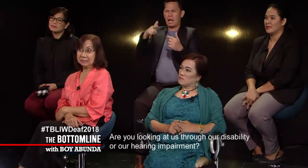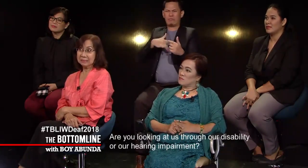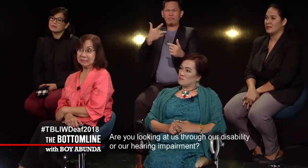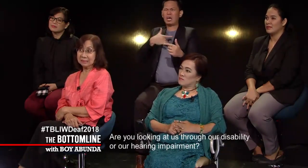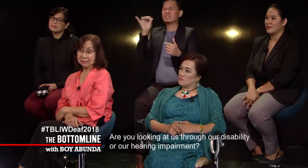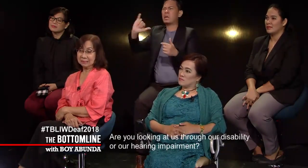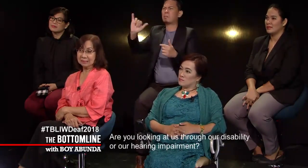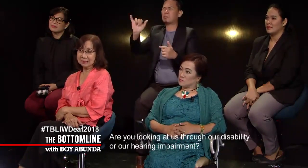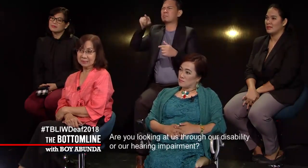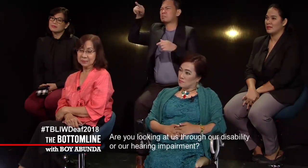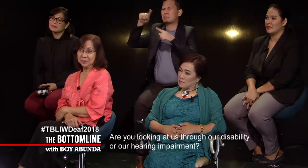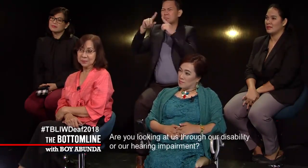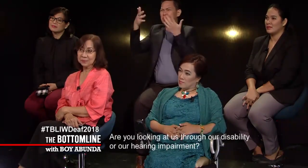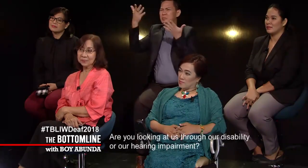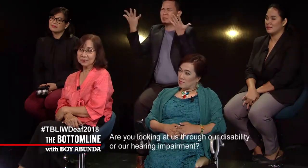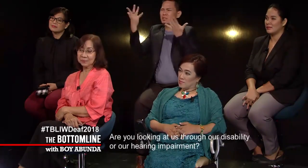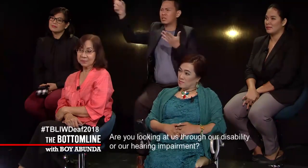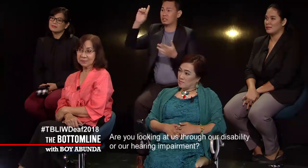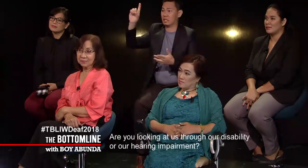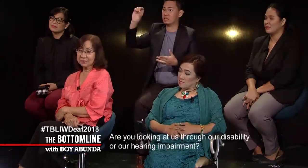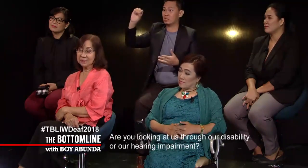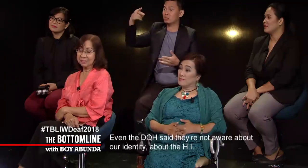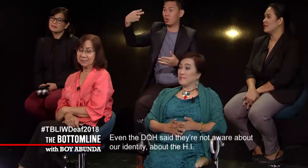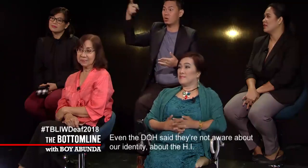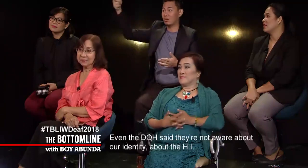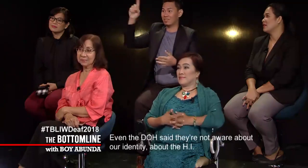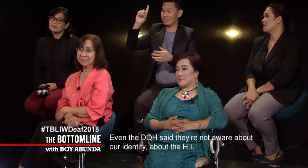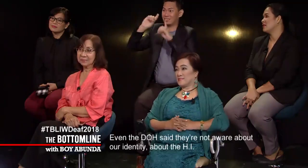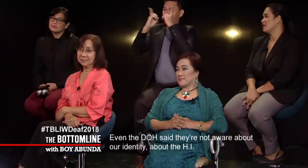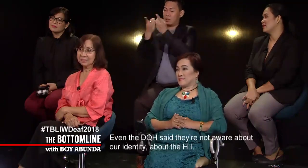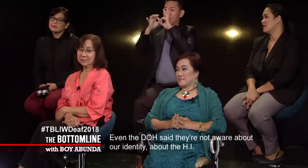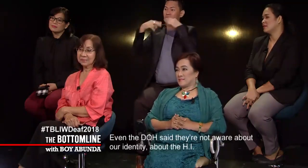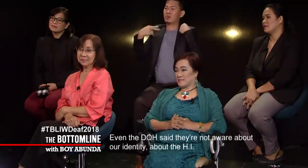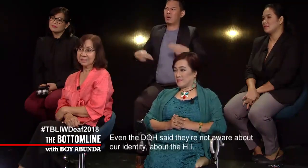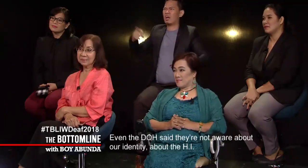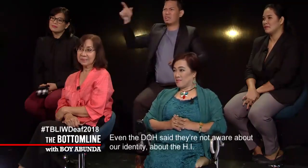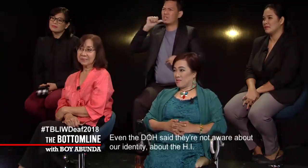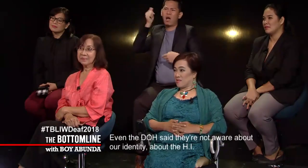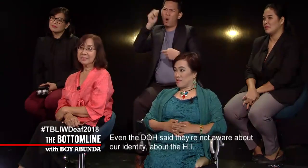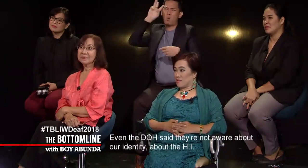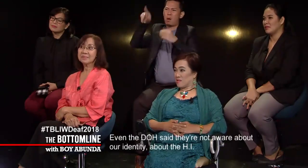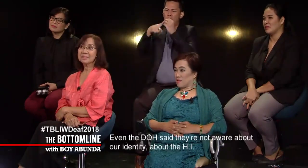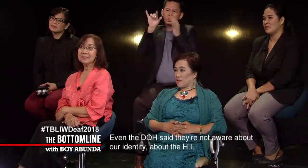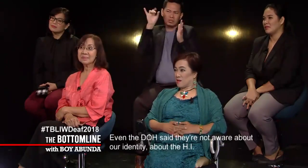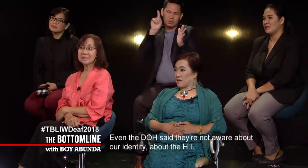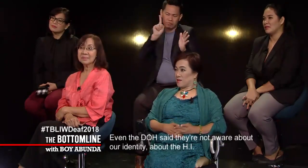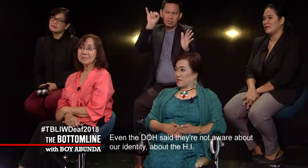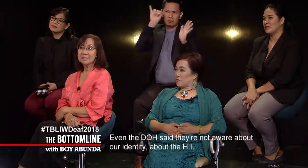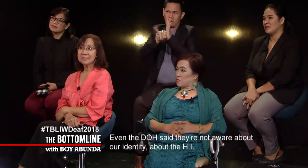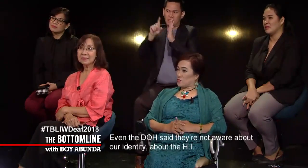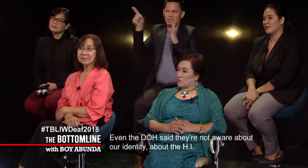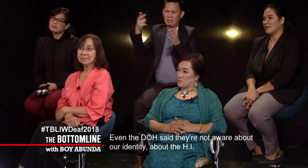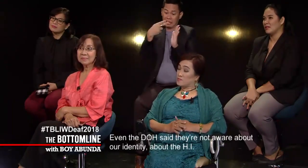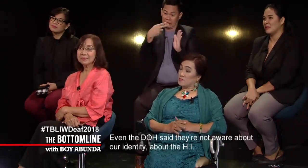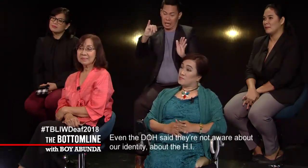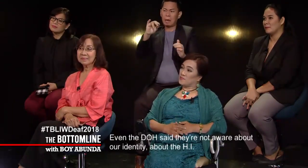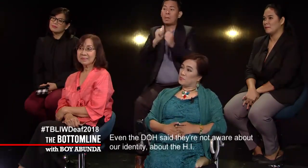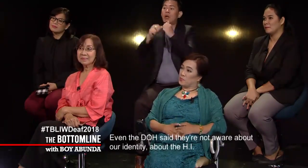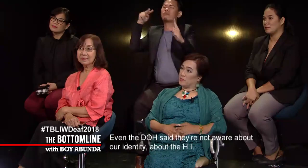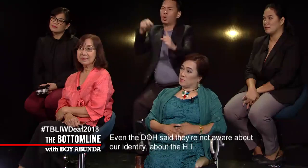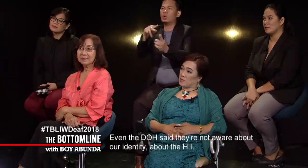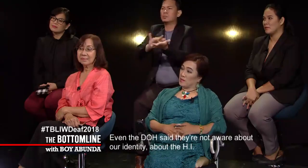yung kapansanan o yung problema namin sa pandinig. Sa DOH nga, sabi nga, hindi sila aware regarding